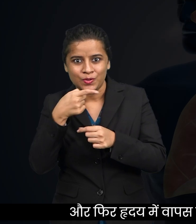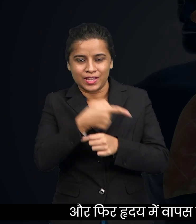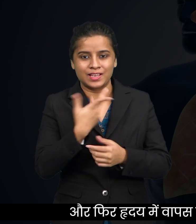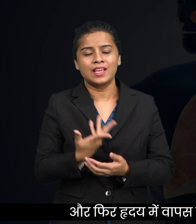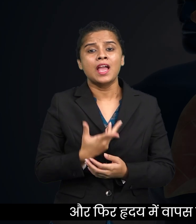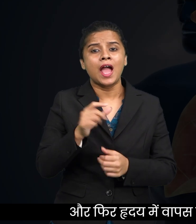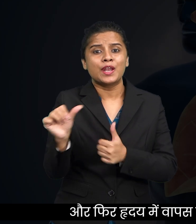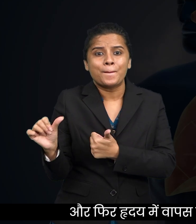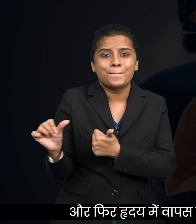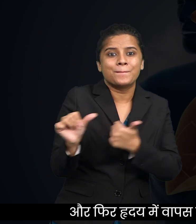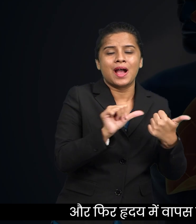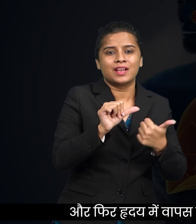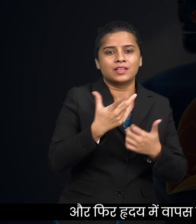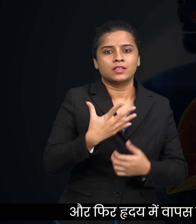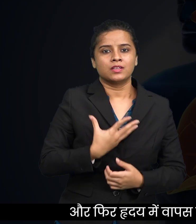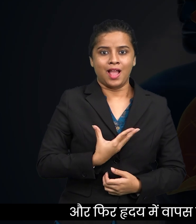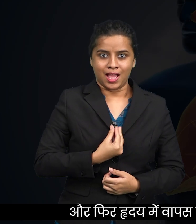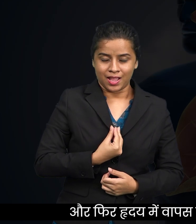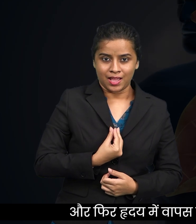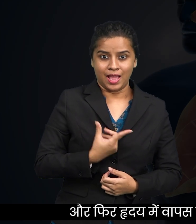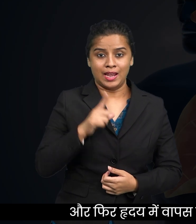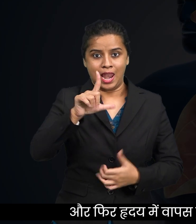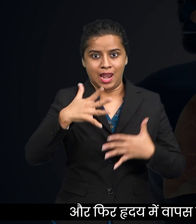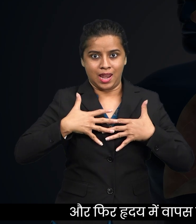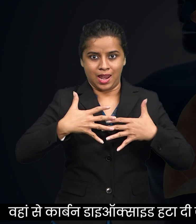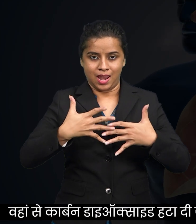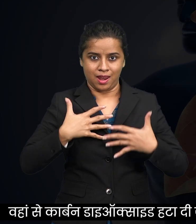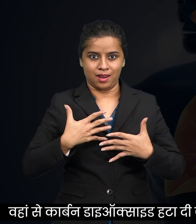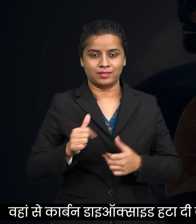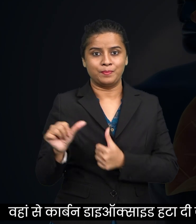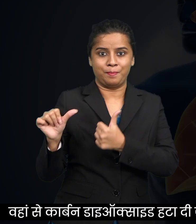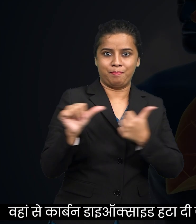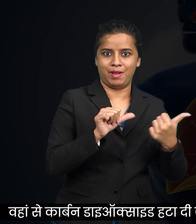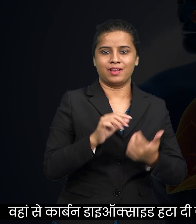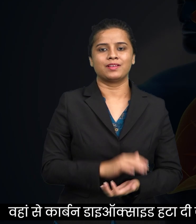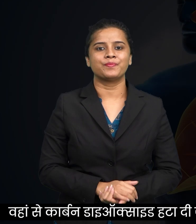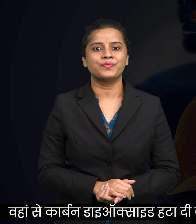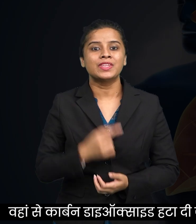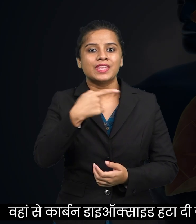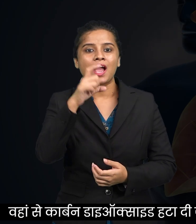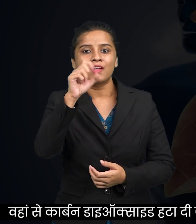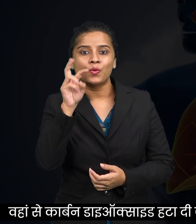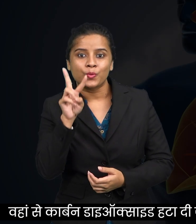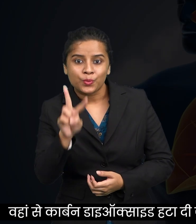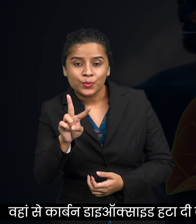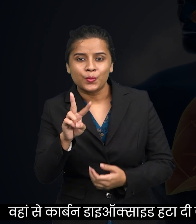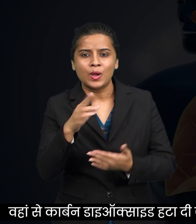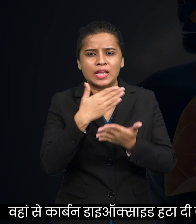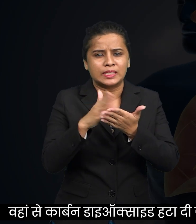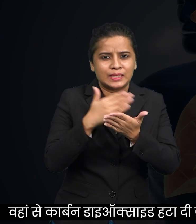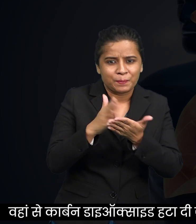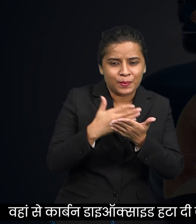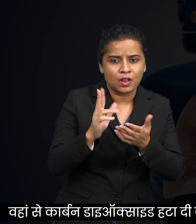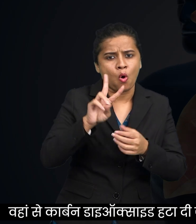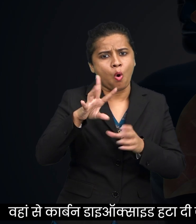में वापस पहुंचाते हैं और फिर फेफड़ों में जाता है। वहां से कार्बन डाइऑक्साइड हटा दी जाती है